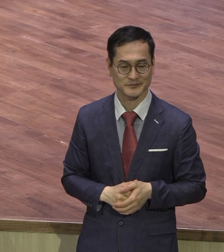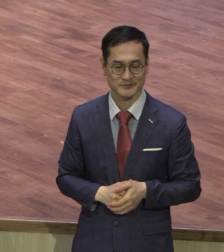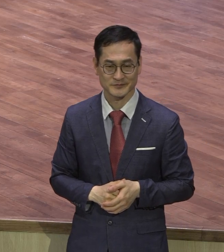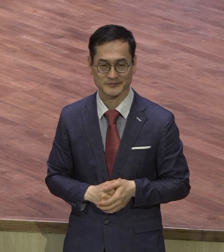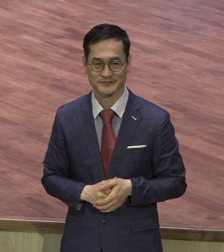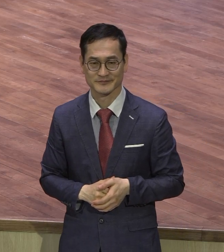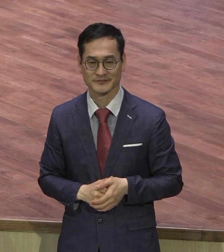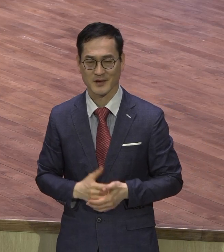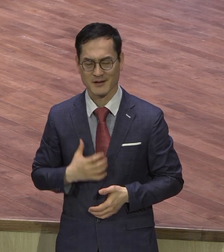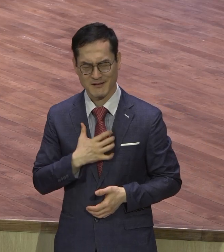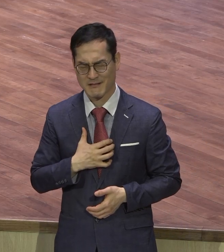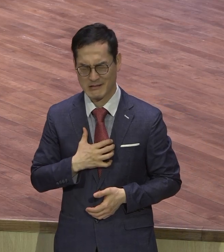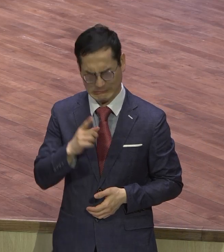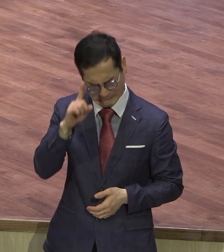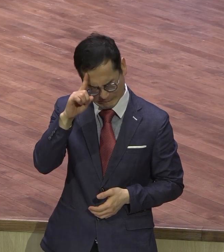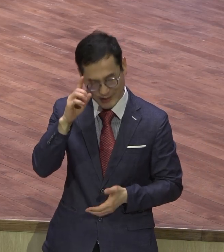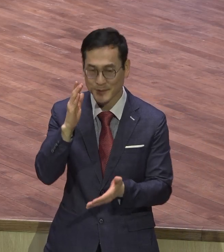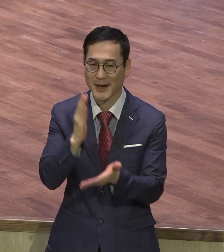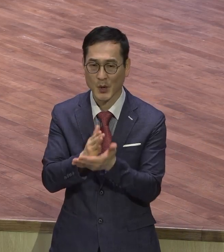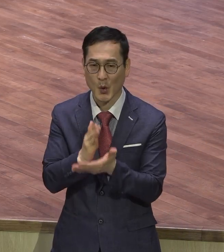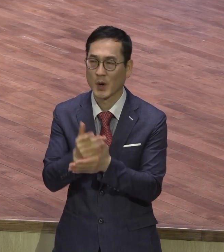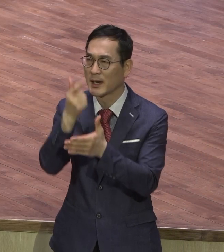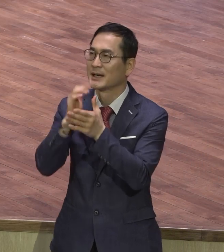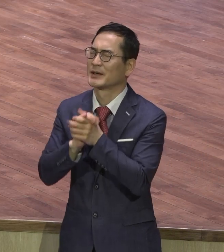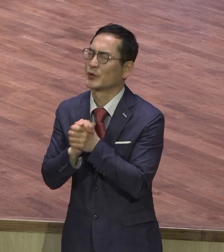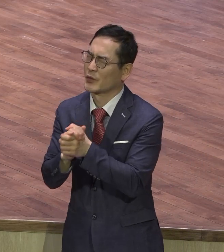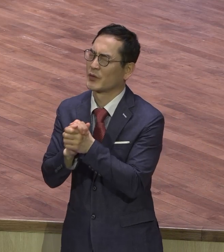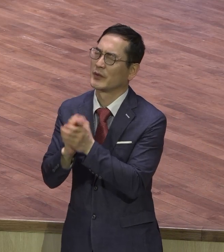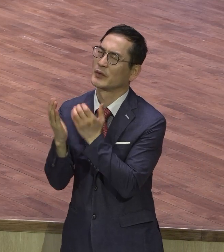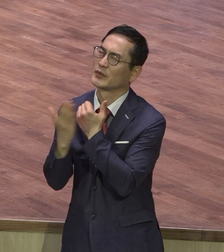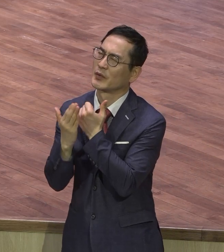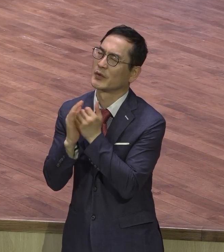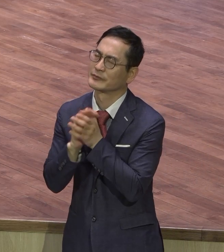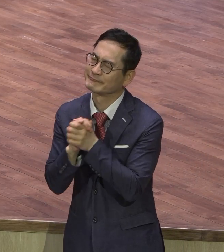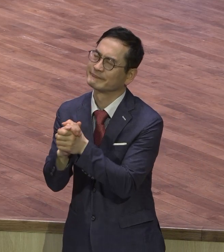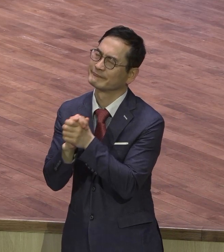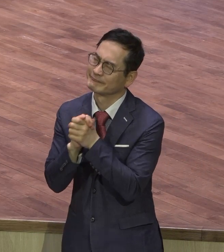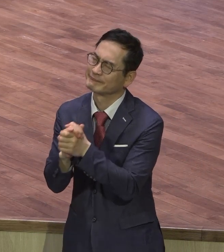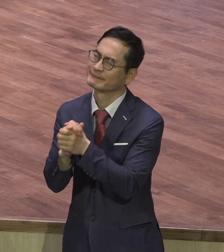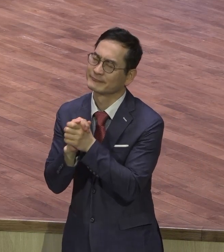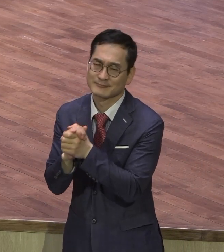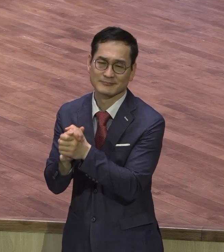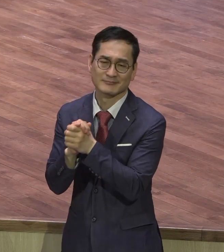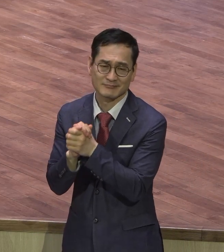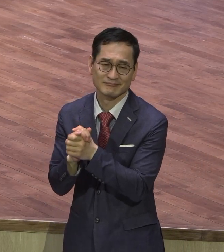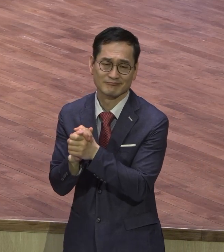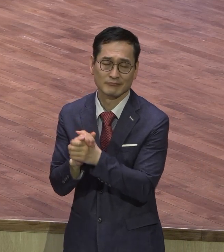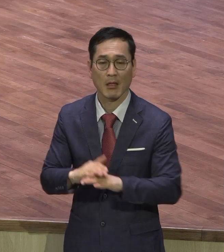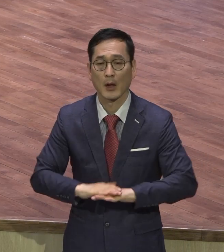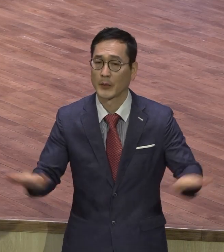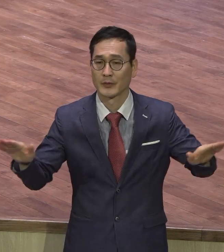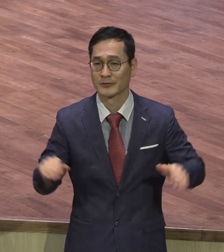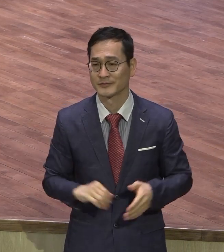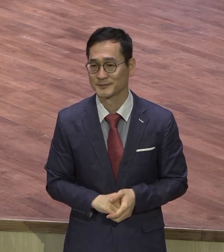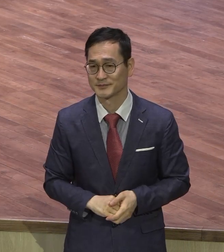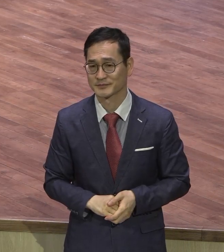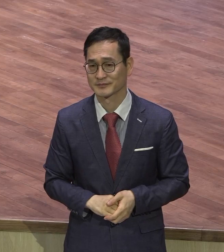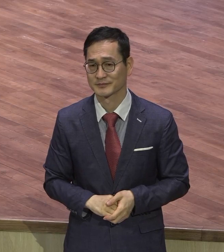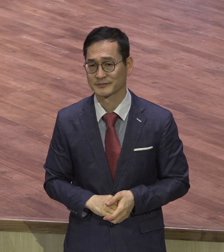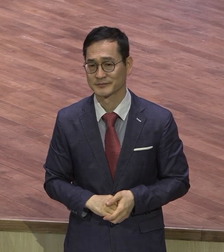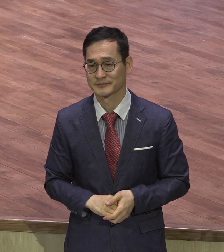걱정 염려하지 말고 그것을 기도하면서 하나님 앞에 골방 기도하면 다 해결돼요. 무슨 믿는 사람이